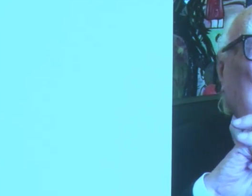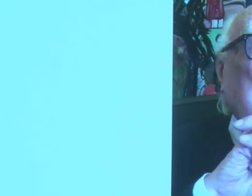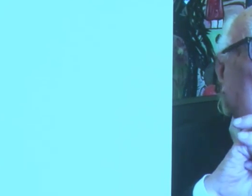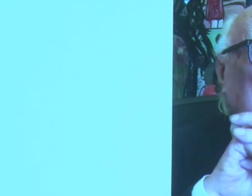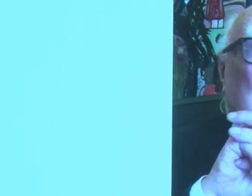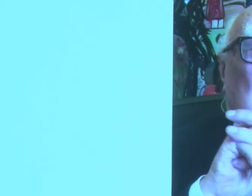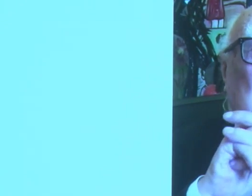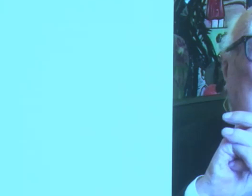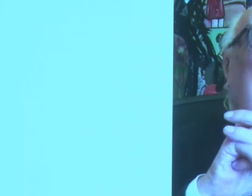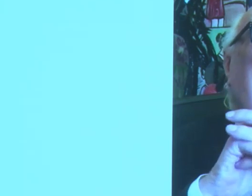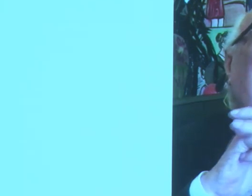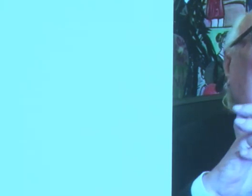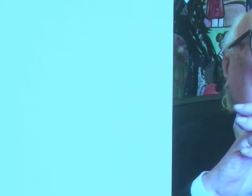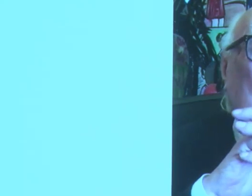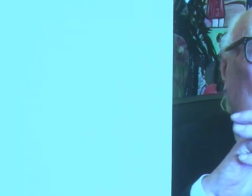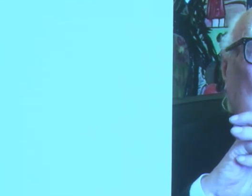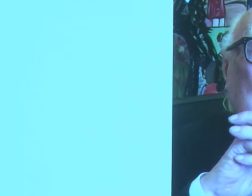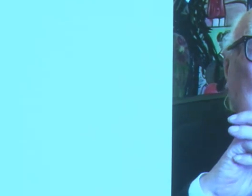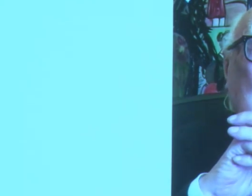respirare assieme